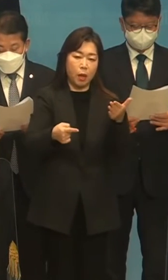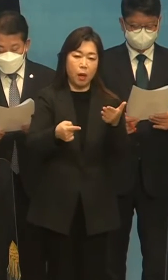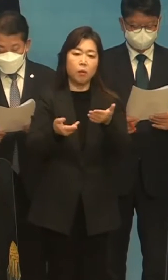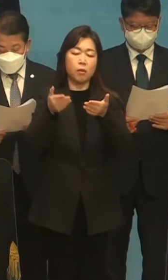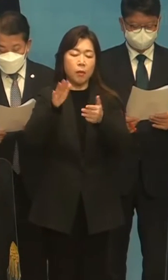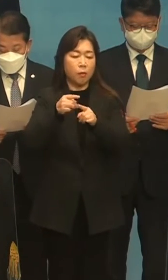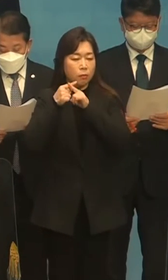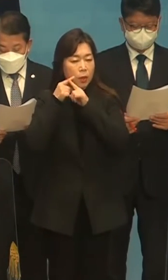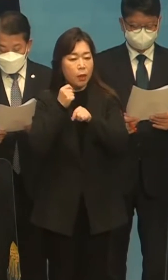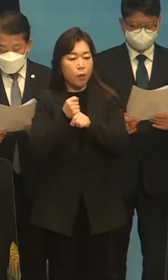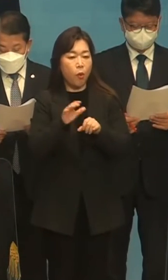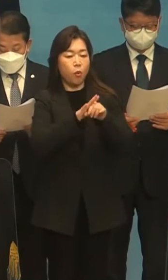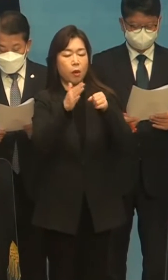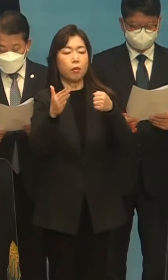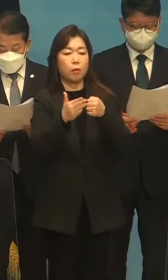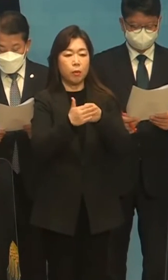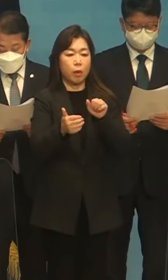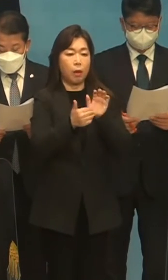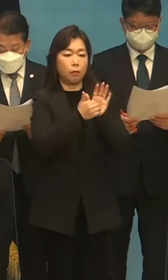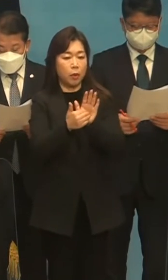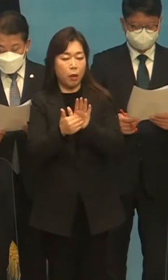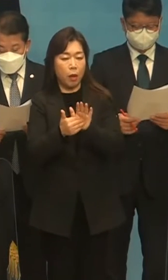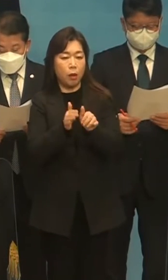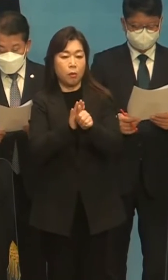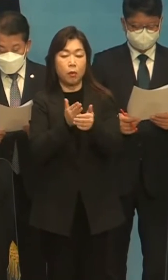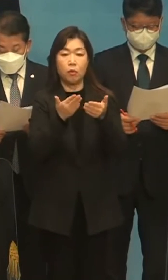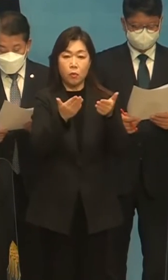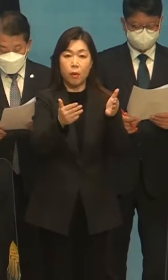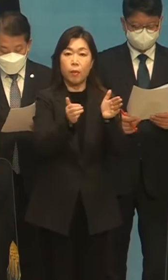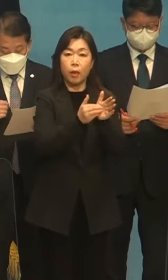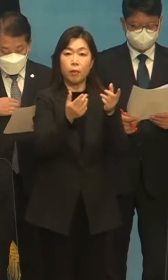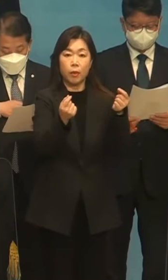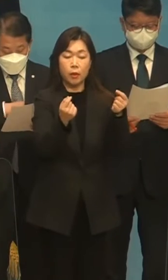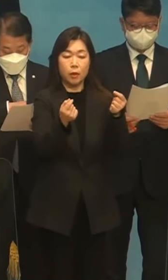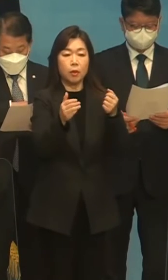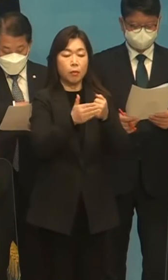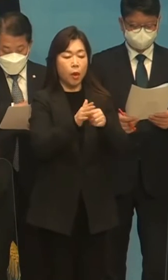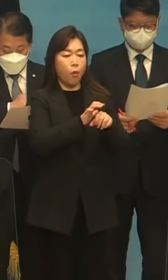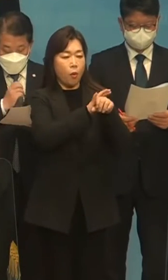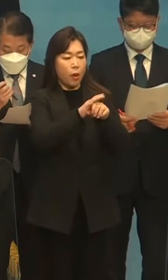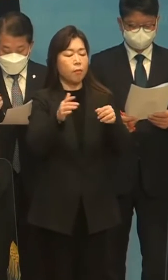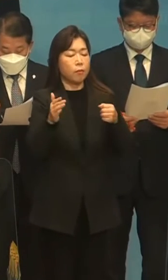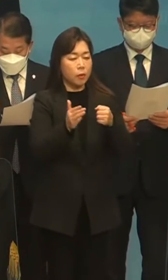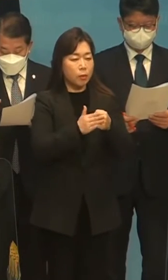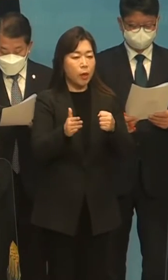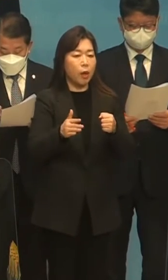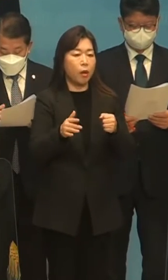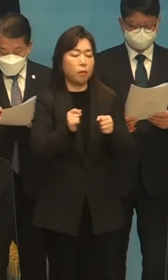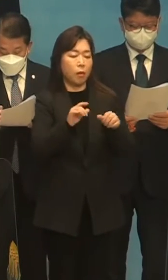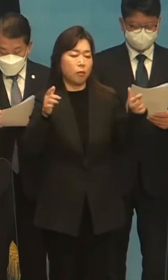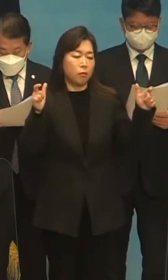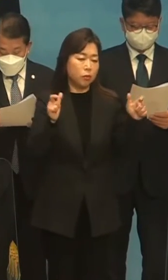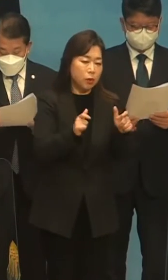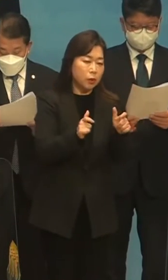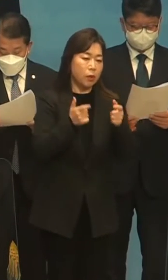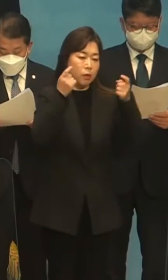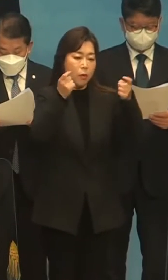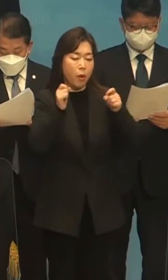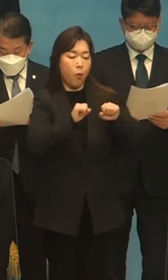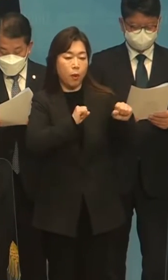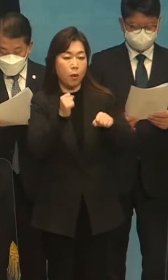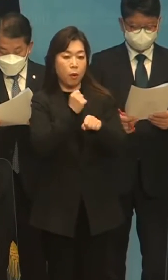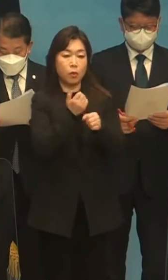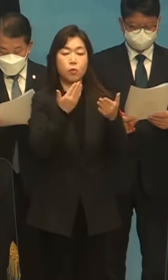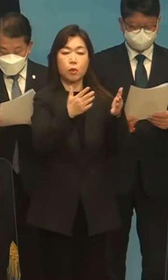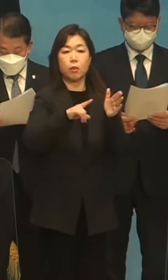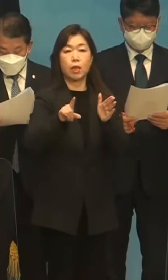무릅쓰고 코로나19 방역에 적극 협조해 주었다. 이에 코로나19로 인한 위축된 국내 여행을